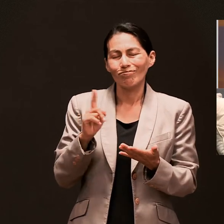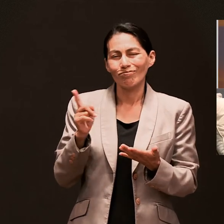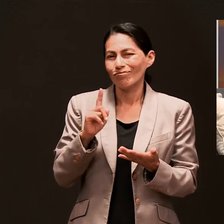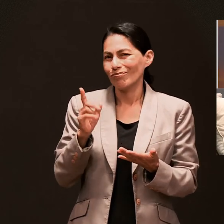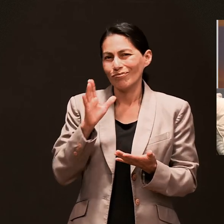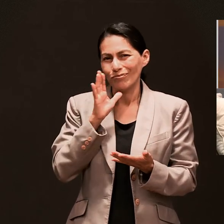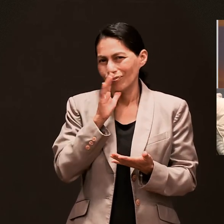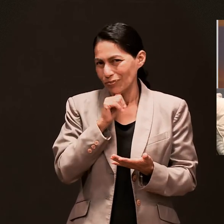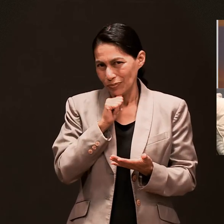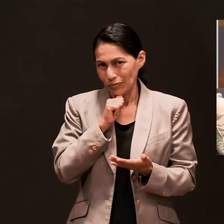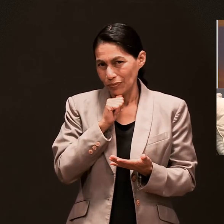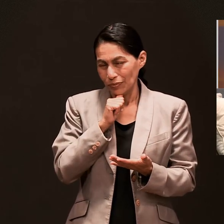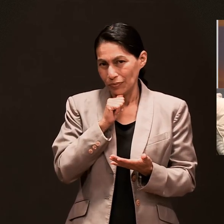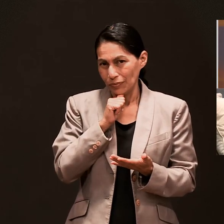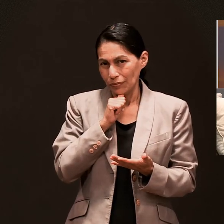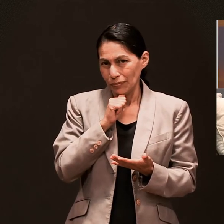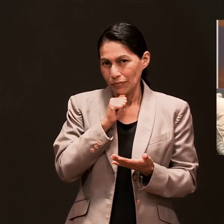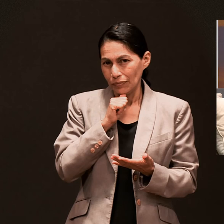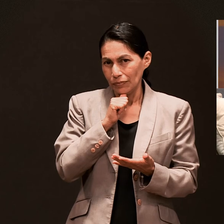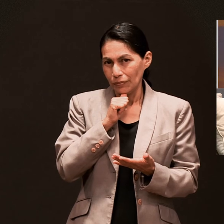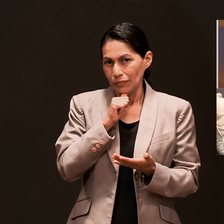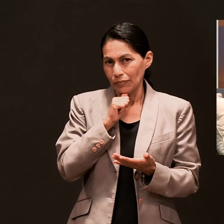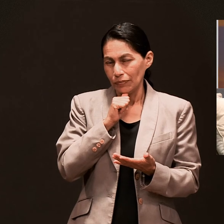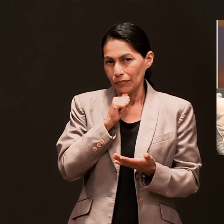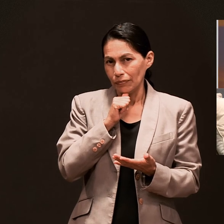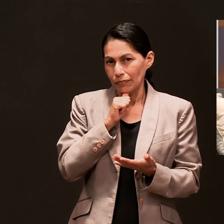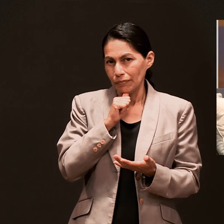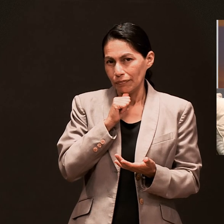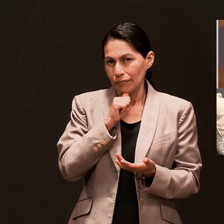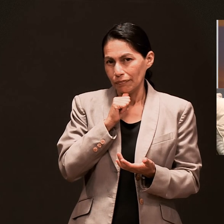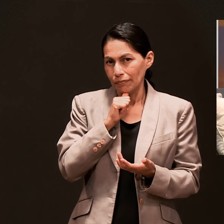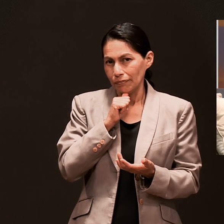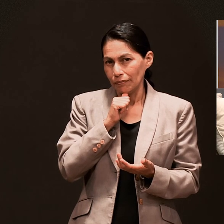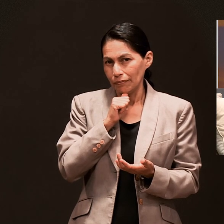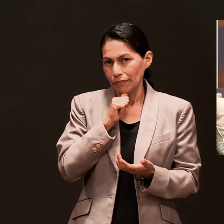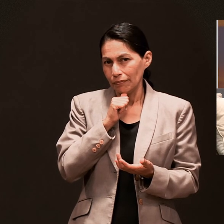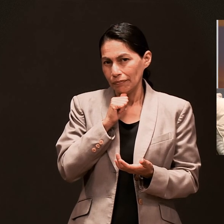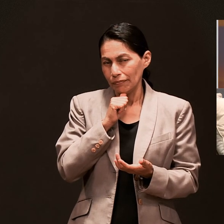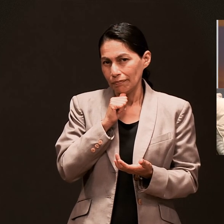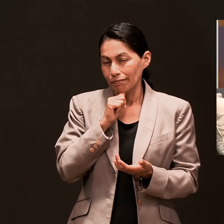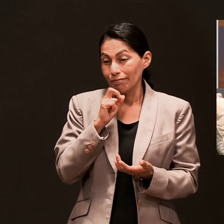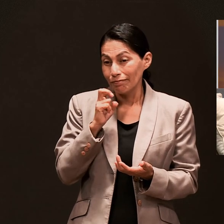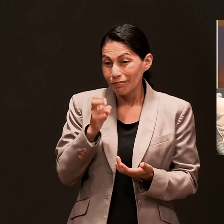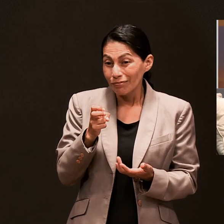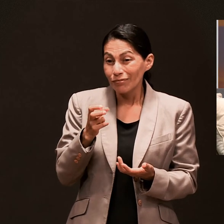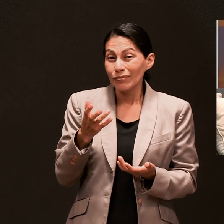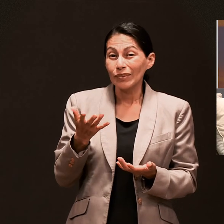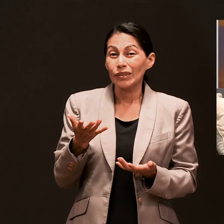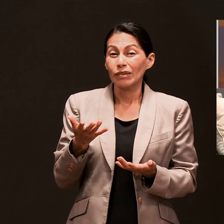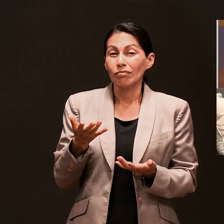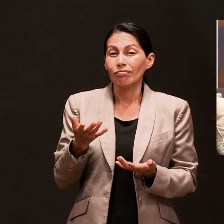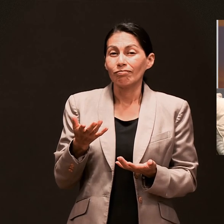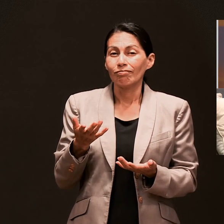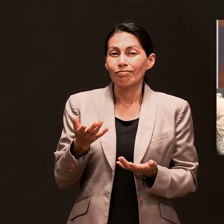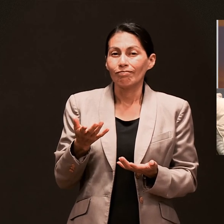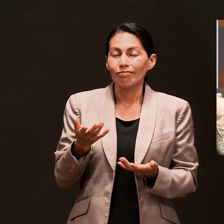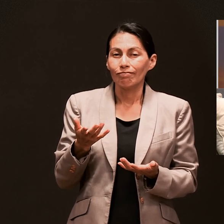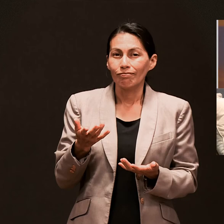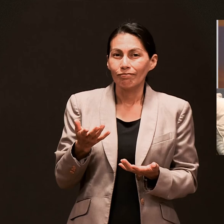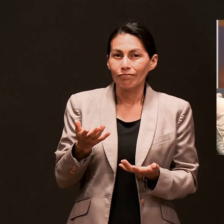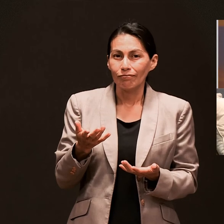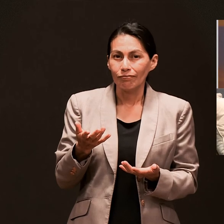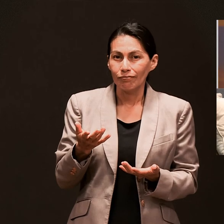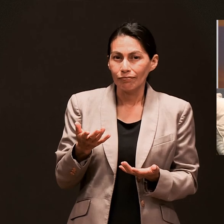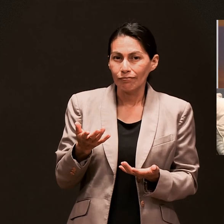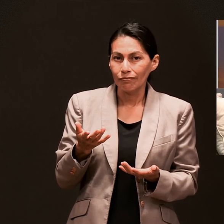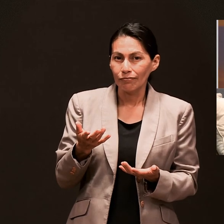no no es posible llegó el momento en que en que pues